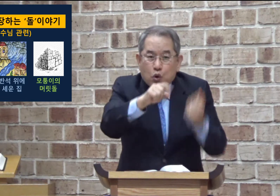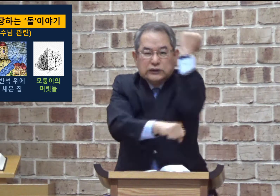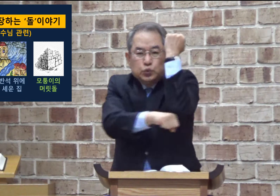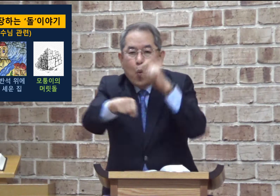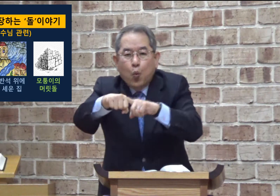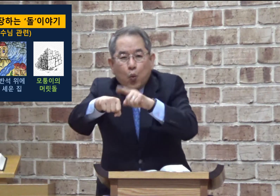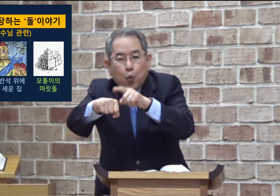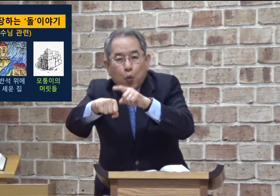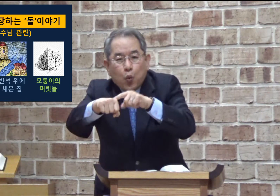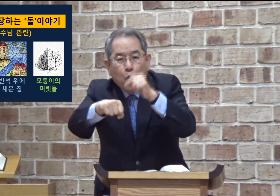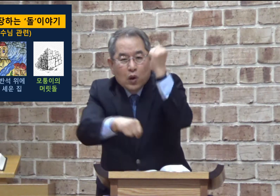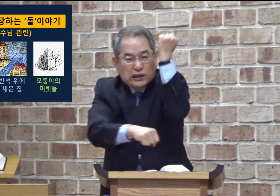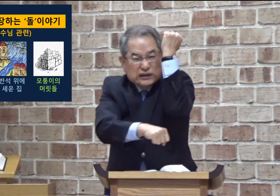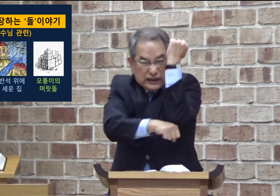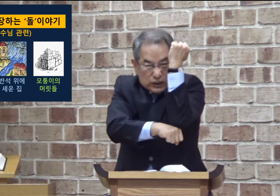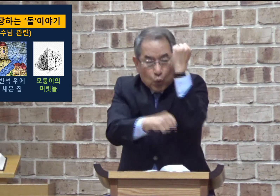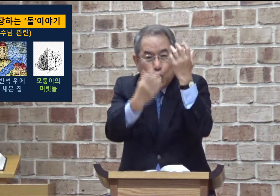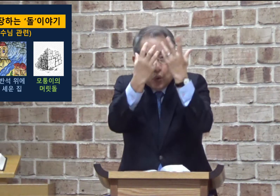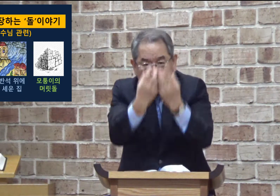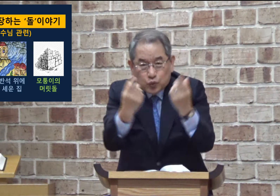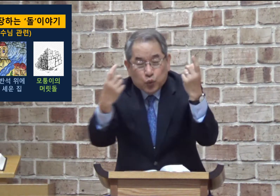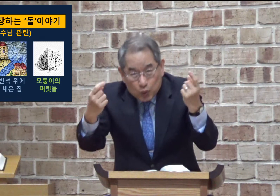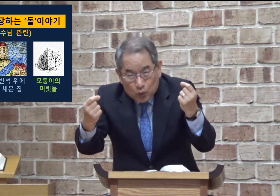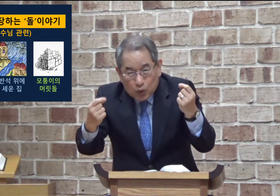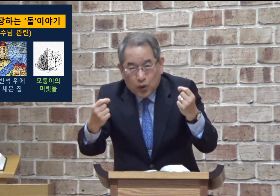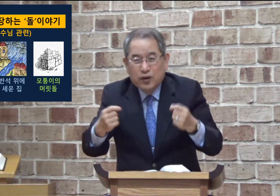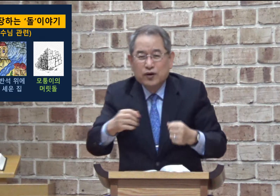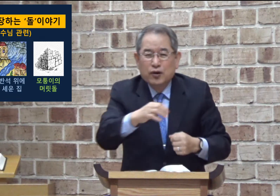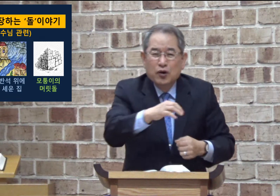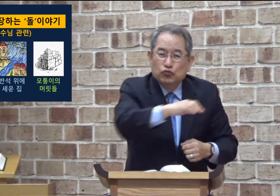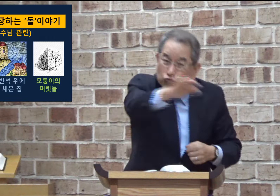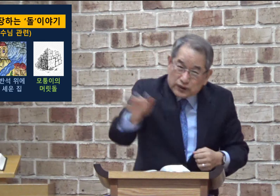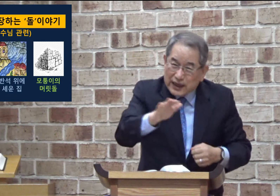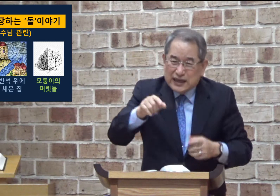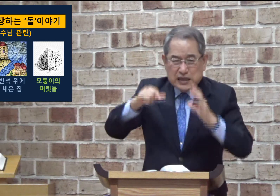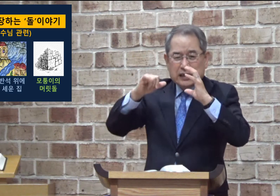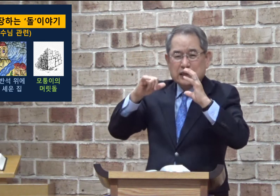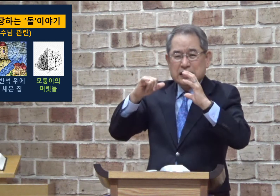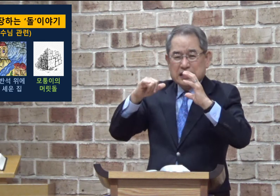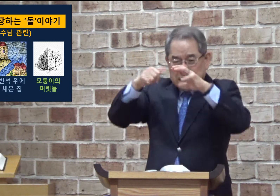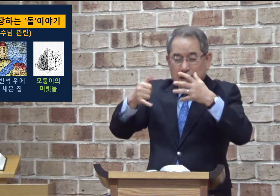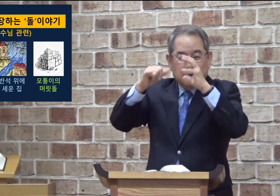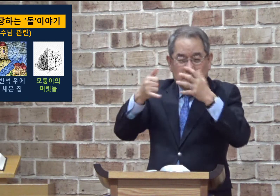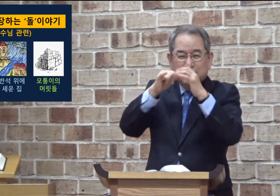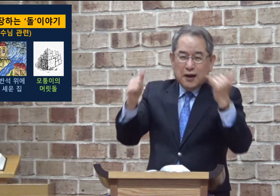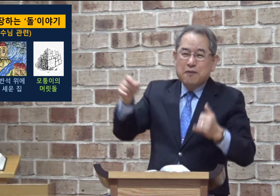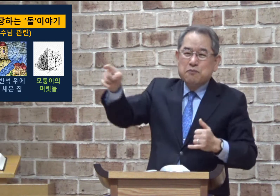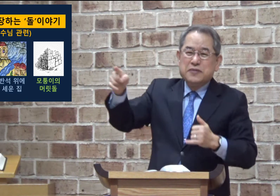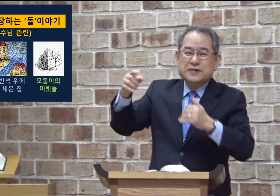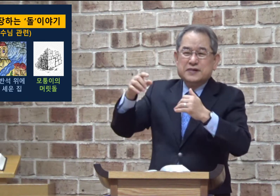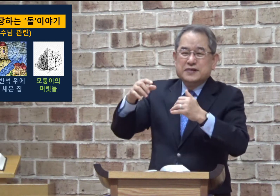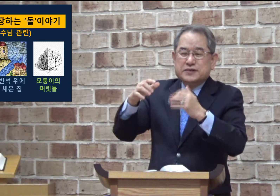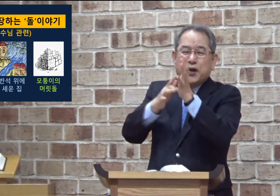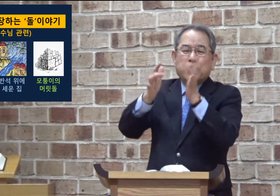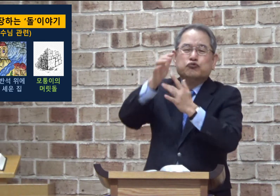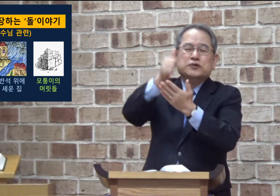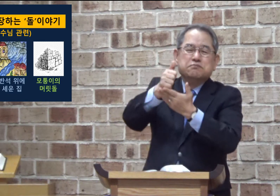우리가 세상 사람들이 예수님에 대해서 무시하고 비난하고 할